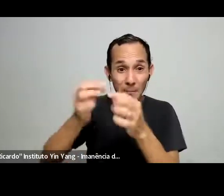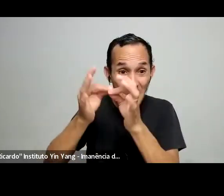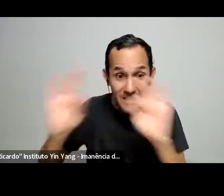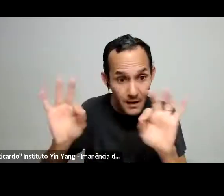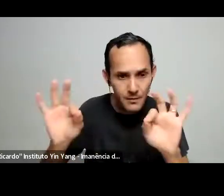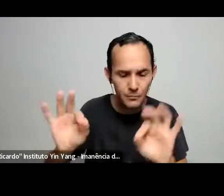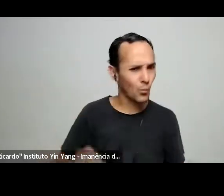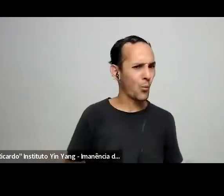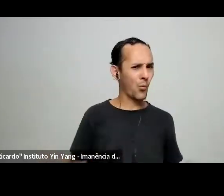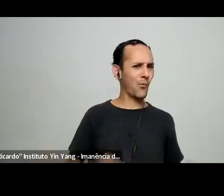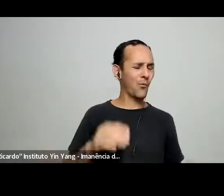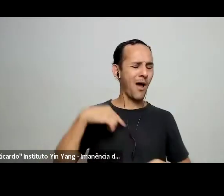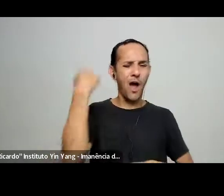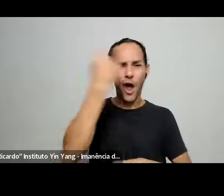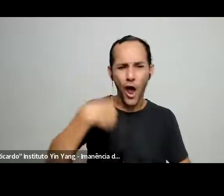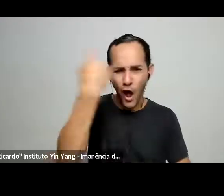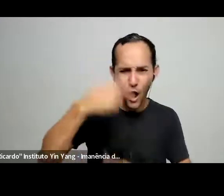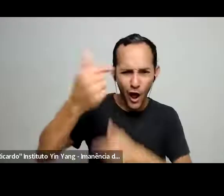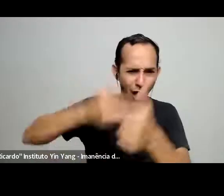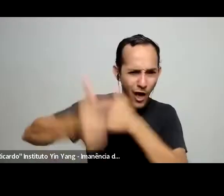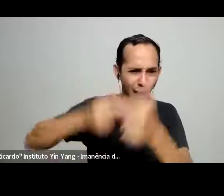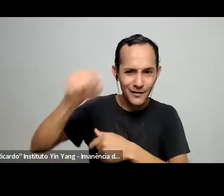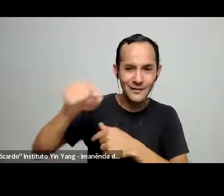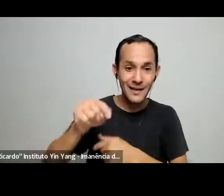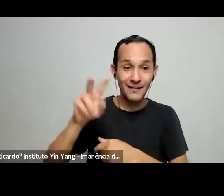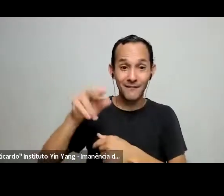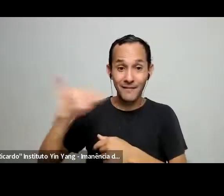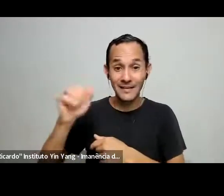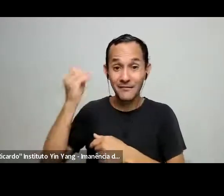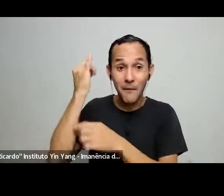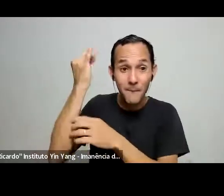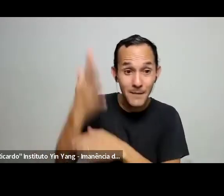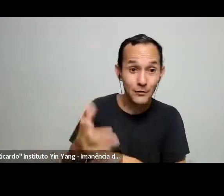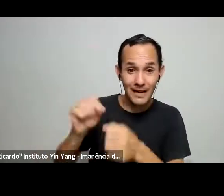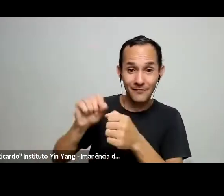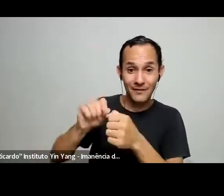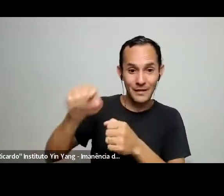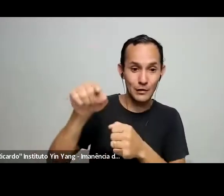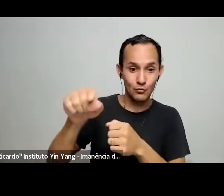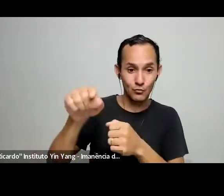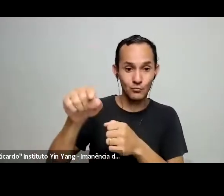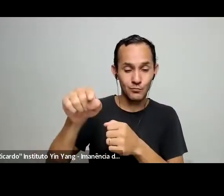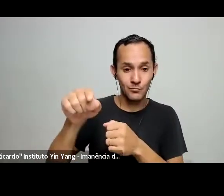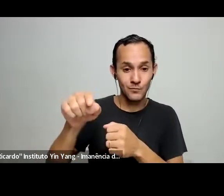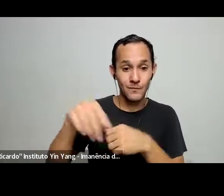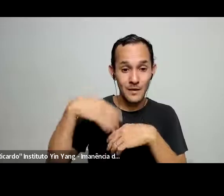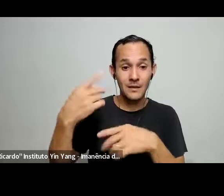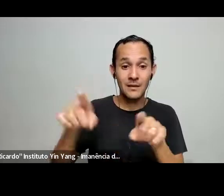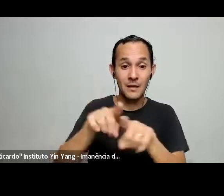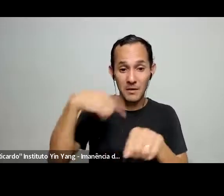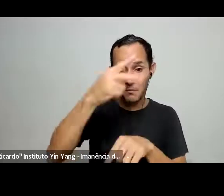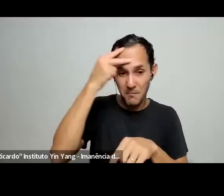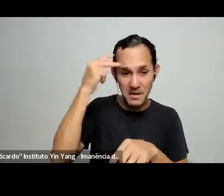foram muitas horas de dedicação. A Vânia passava de madrugada fazendo isso e depois todo mundo acha